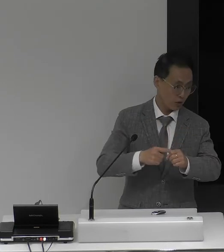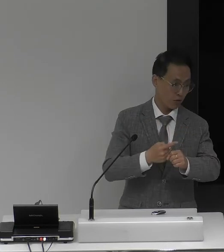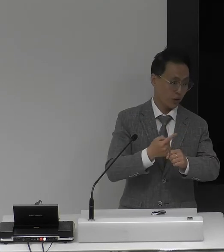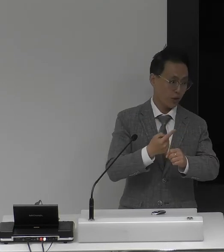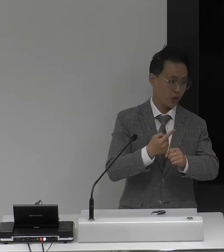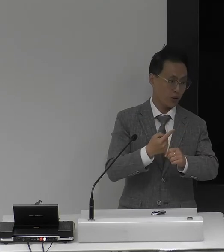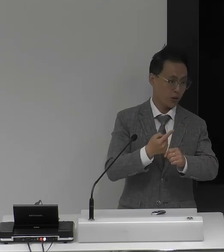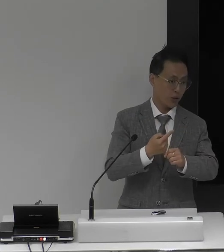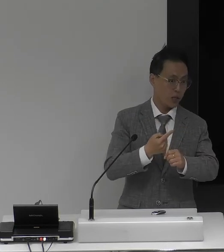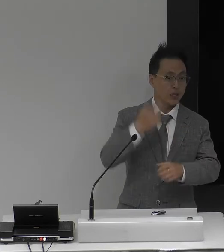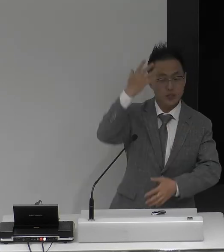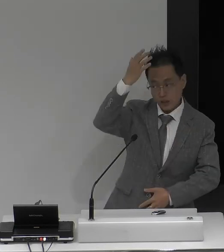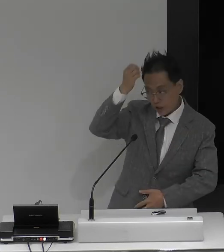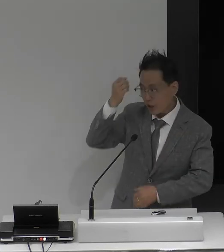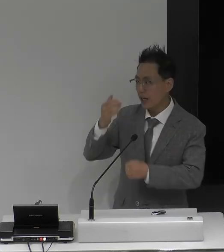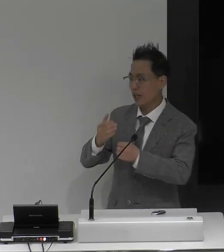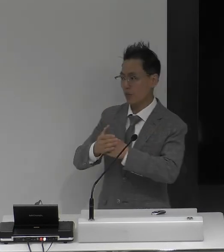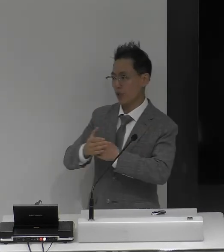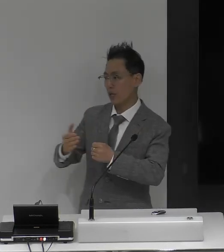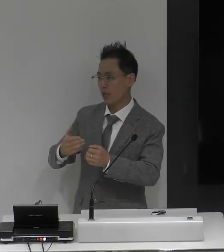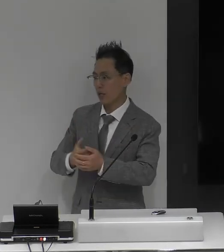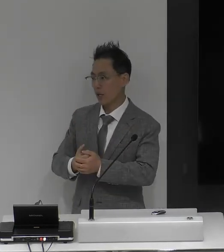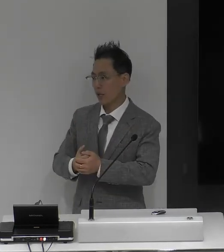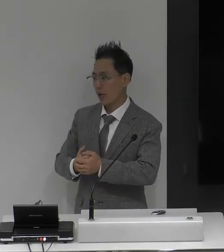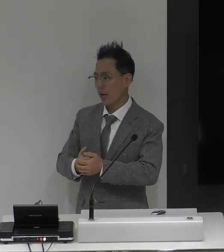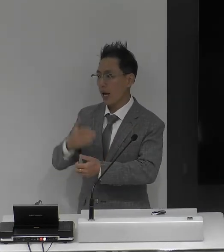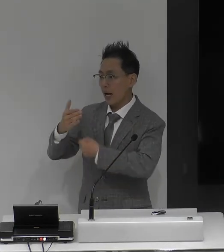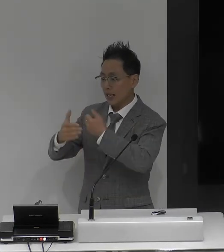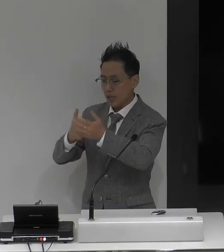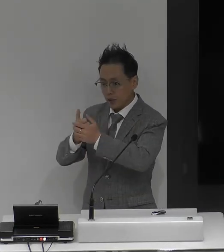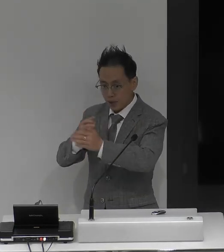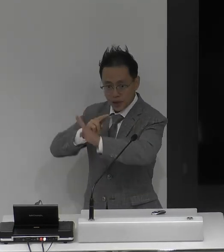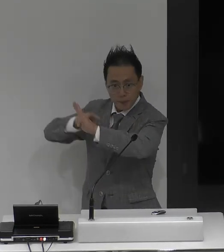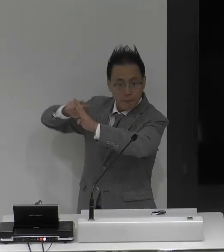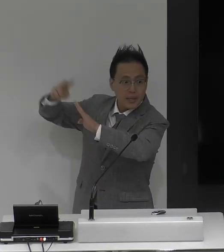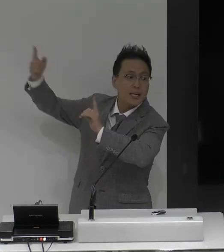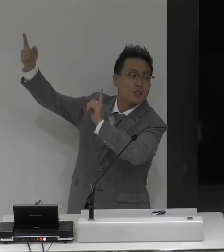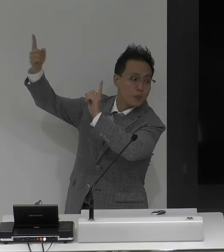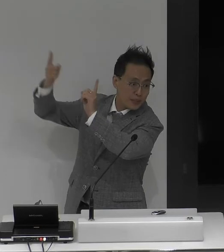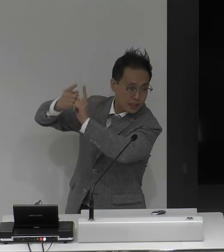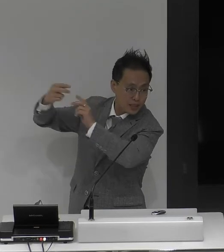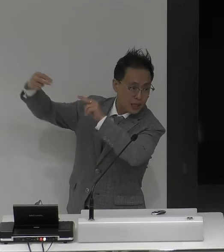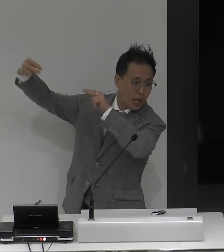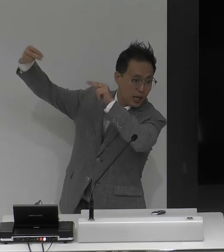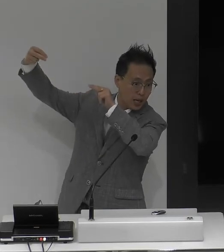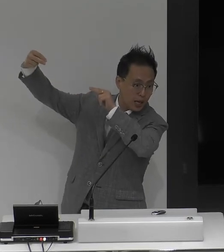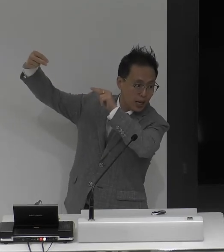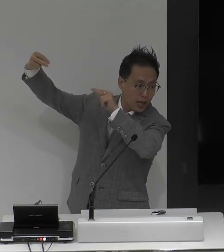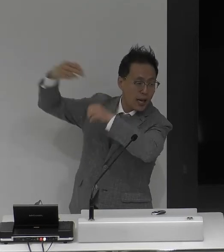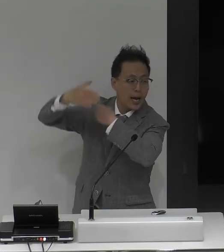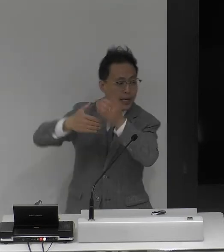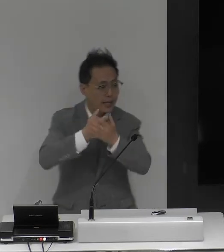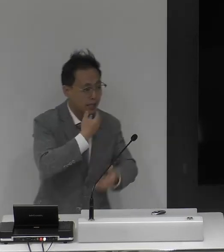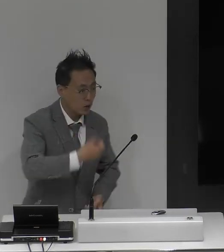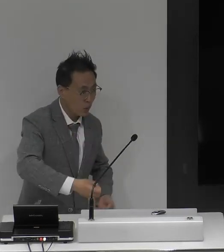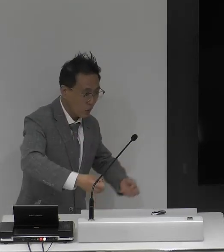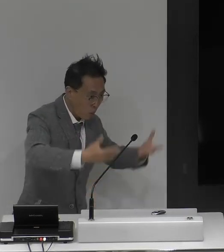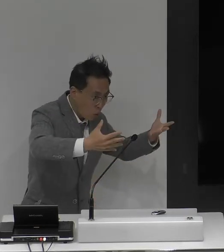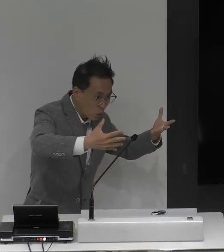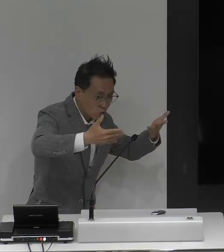거예요. 그걸 기억했기 때문에 하나님을 베델에서 만났을 때 하나님께서 복